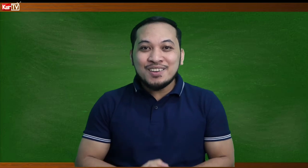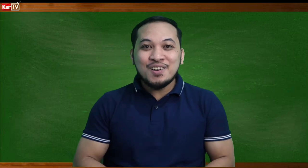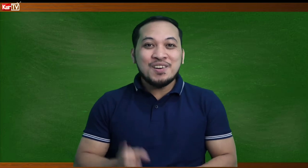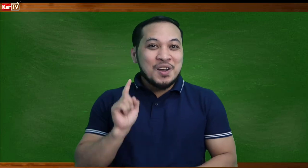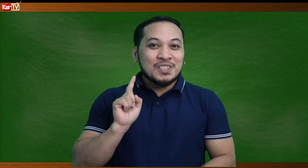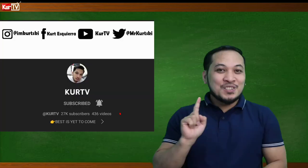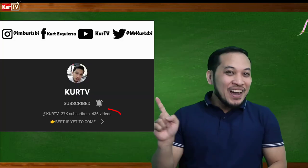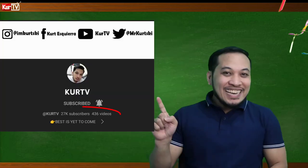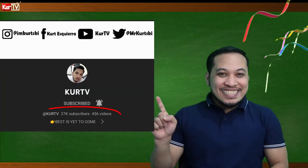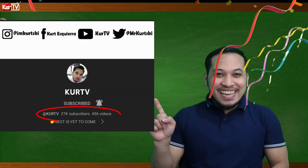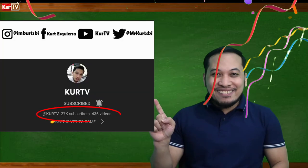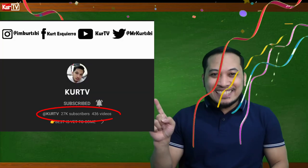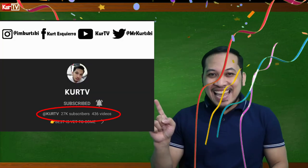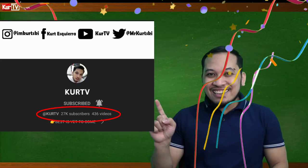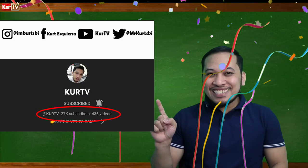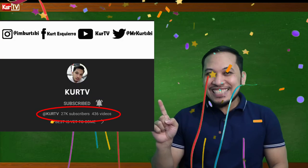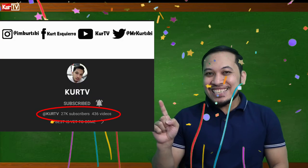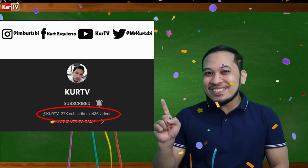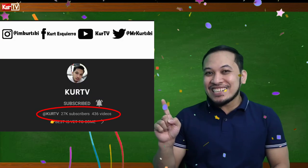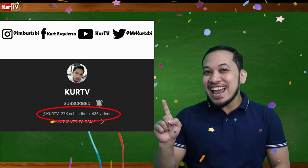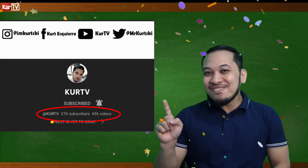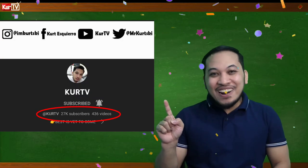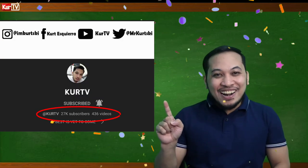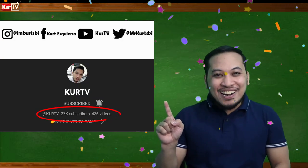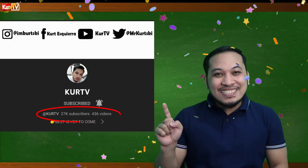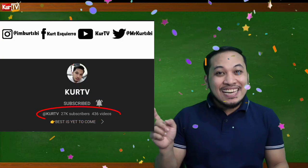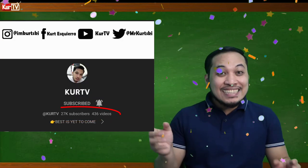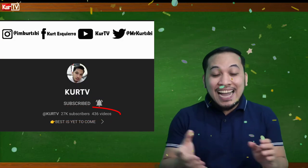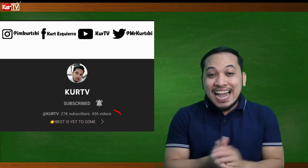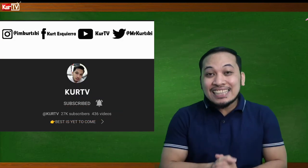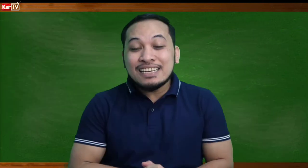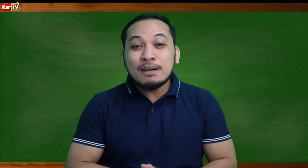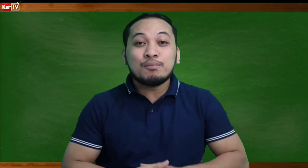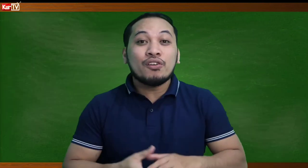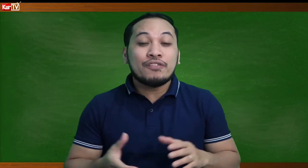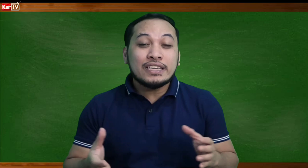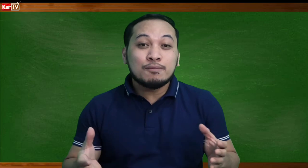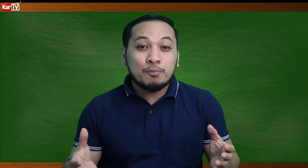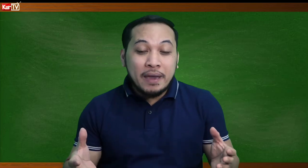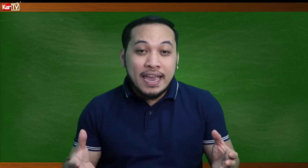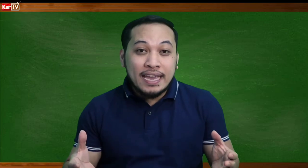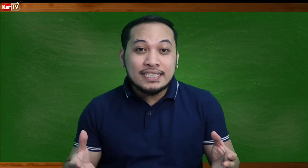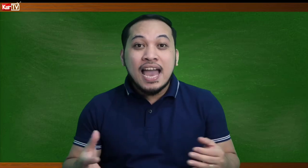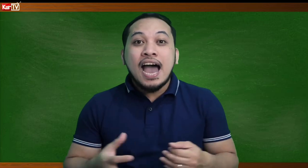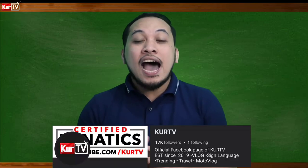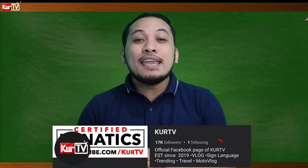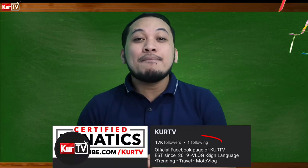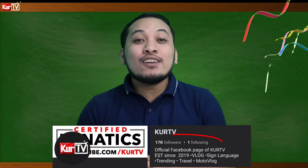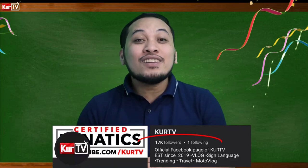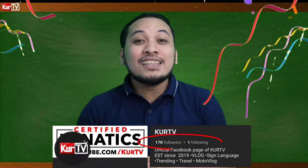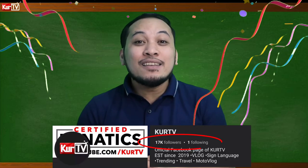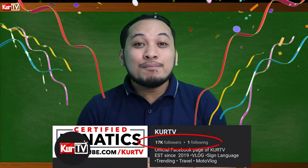tayong 27,000 subscribers! At ang atin naman pong Facebook page ay meron na din